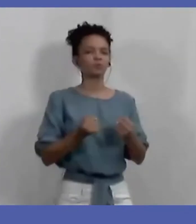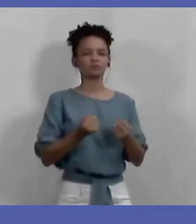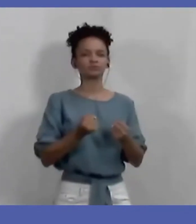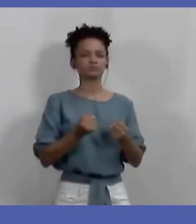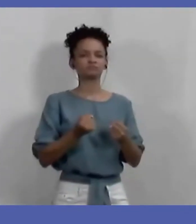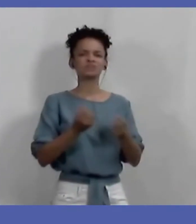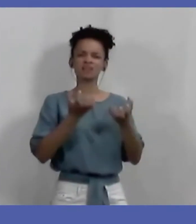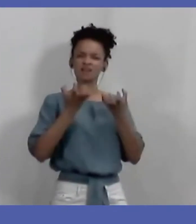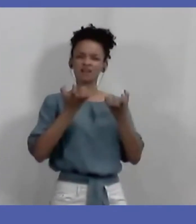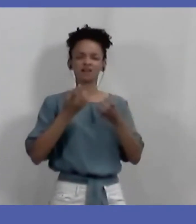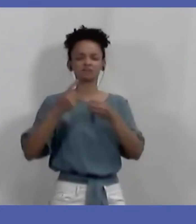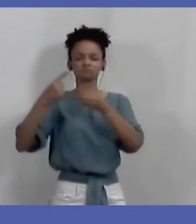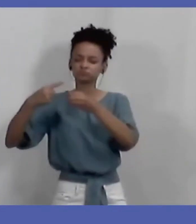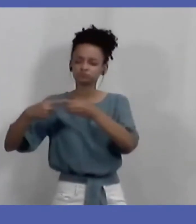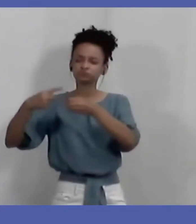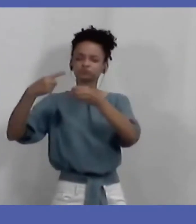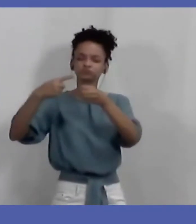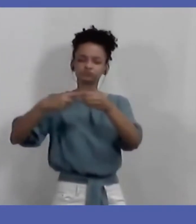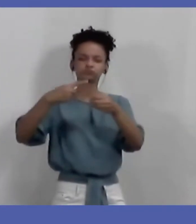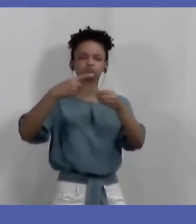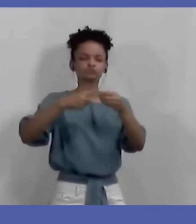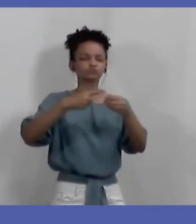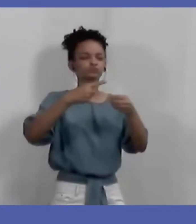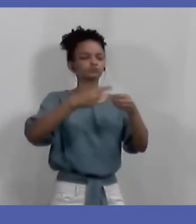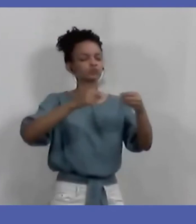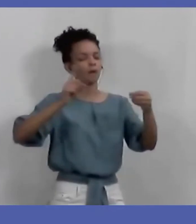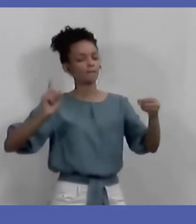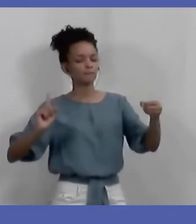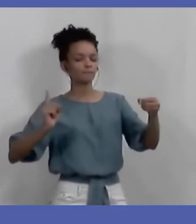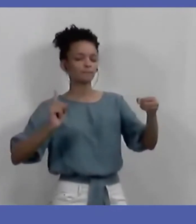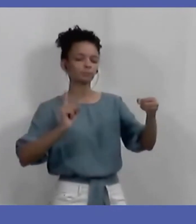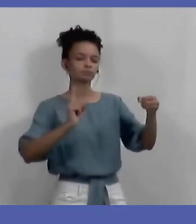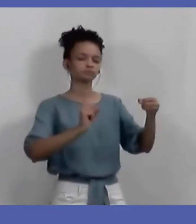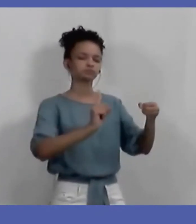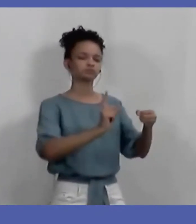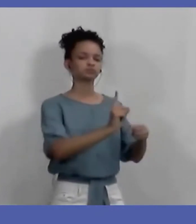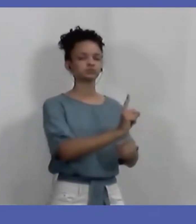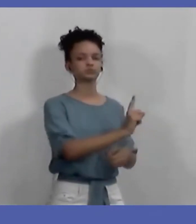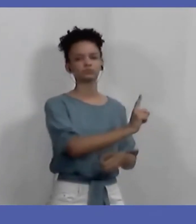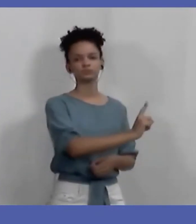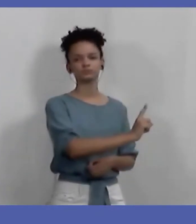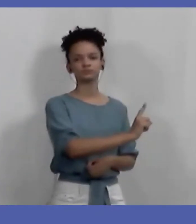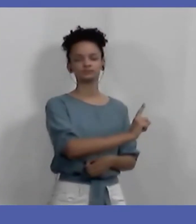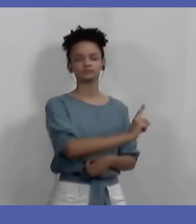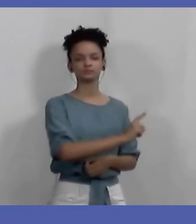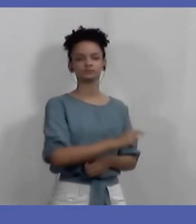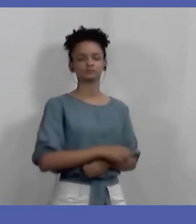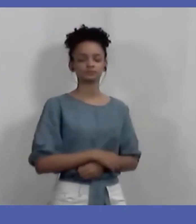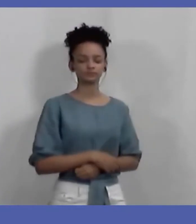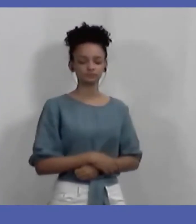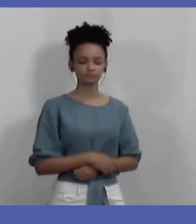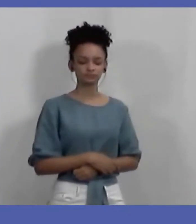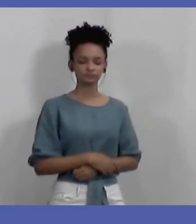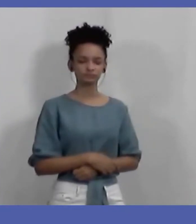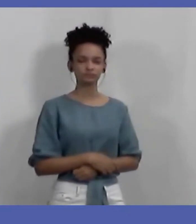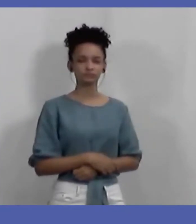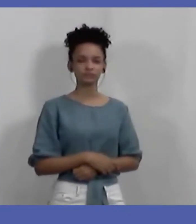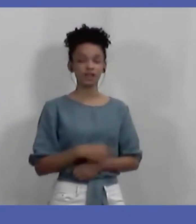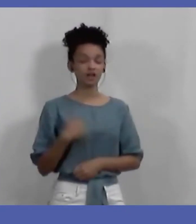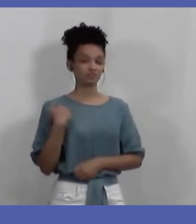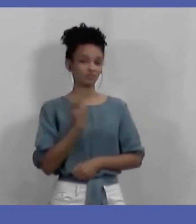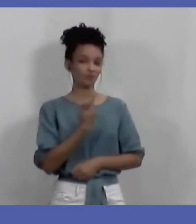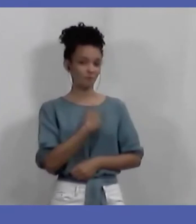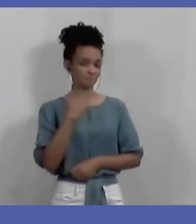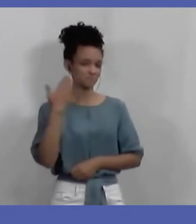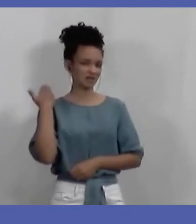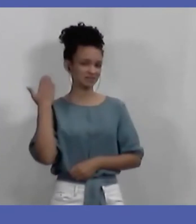percorrer todas as cidades e povoados. Na nossa época, né, os comportores,